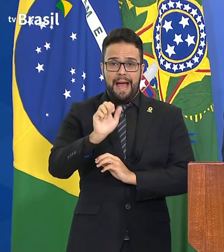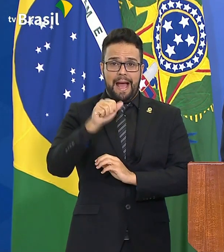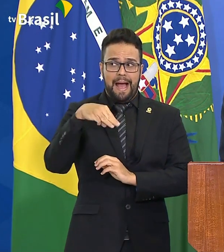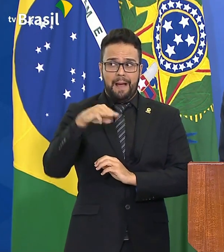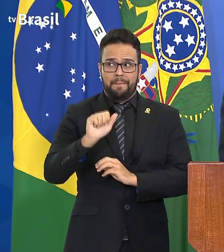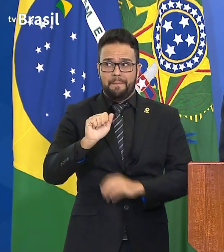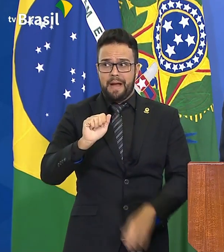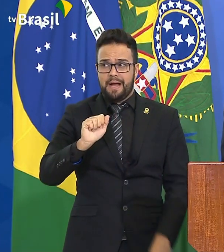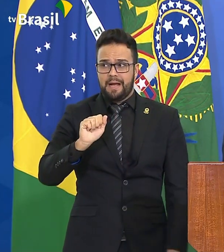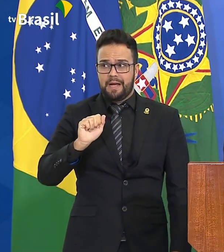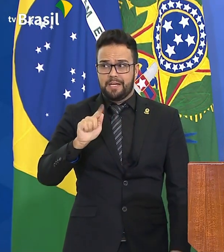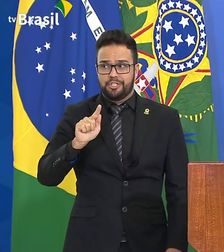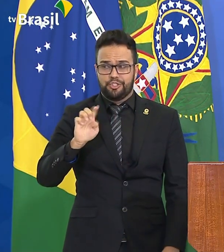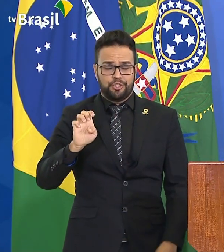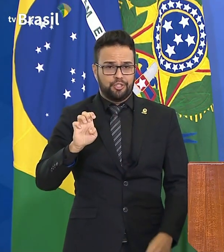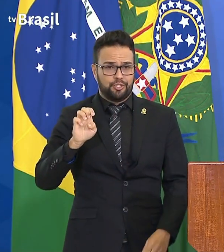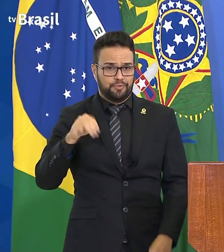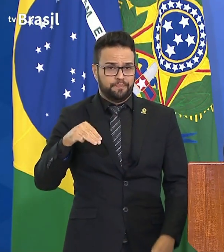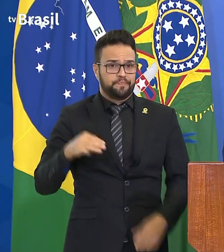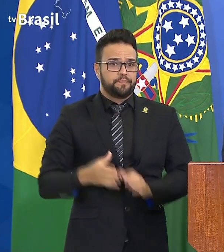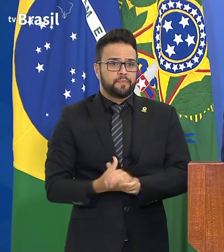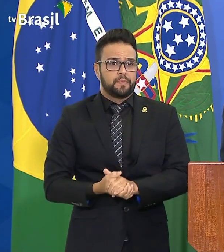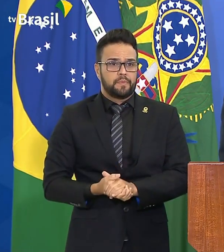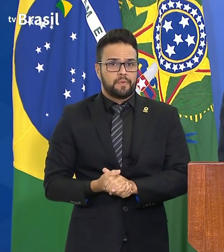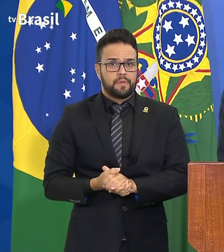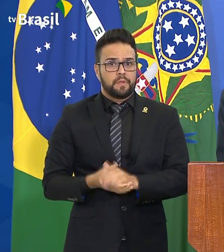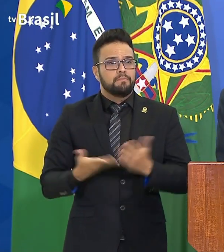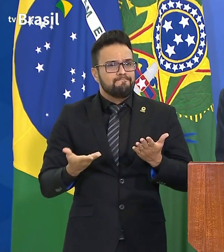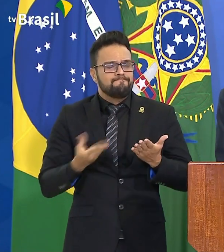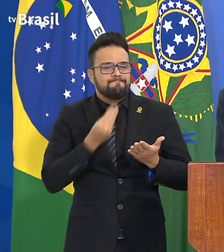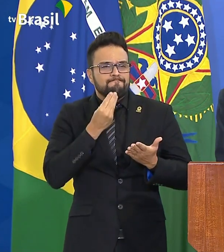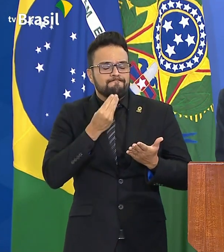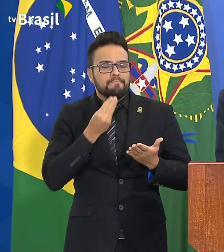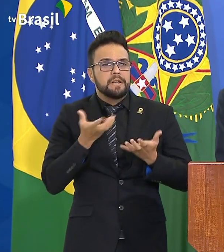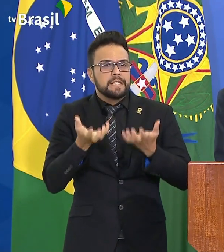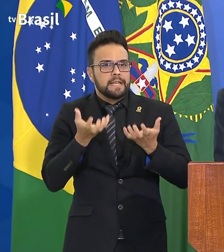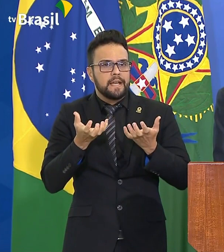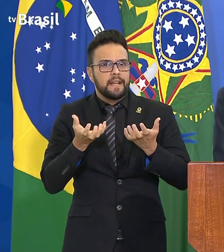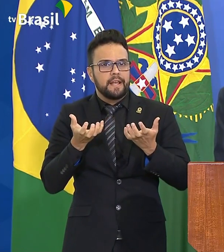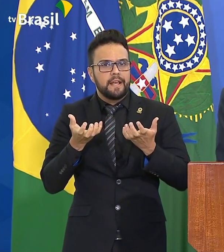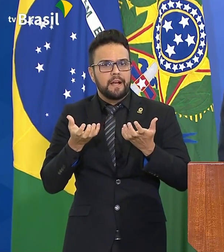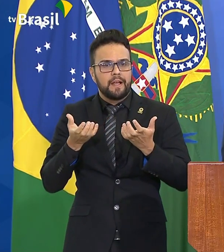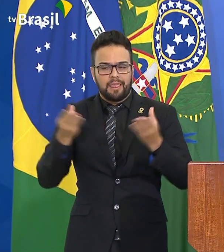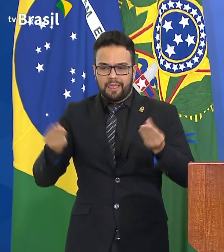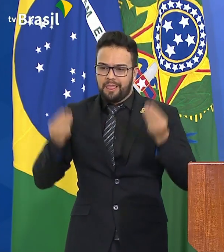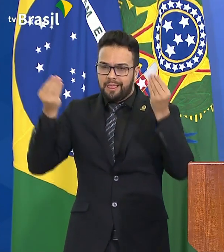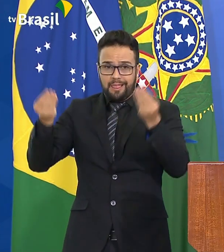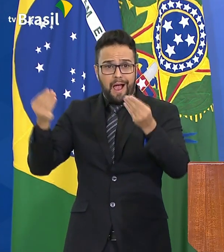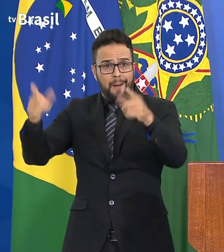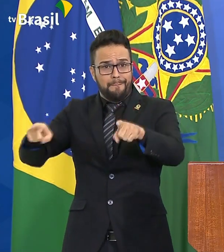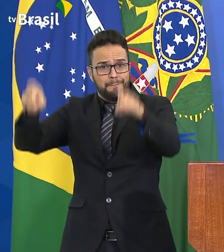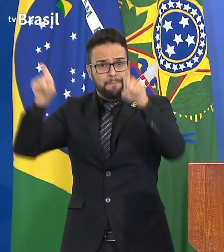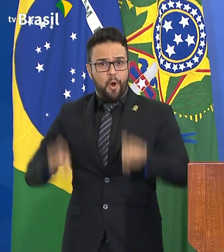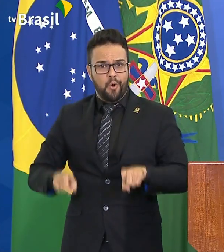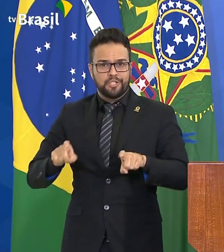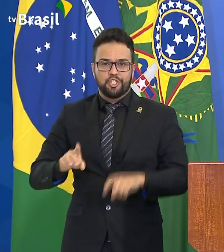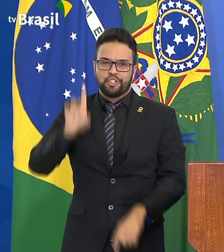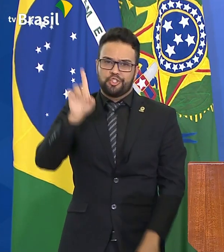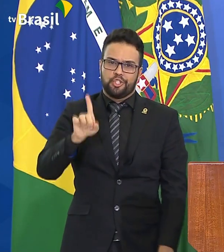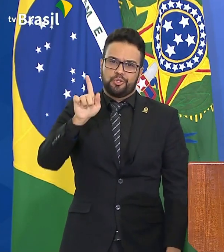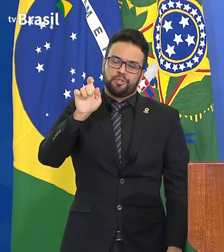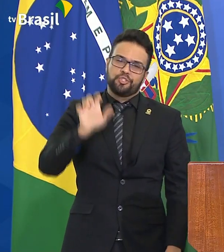eu gostaria de honrar um dia de hoje dando ali posse e e como diretor-geral da polícia federal